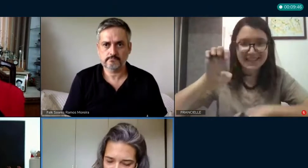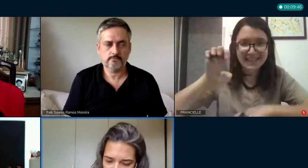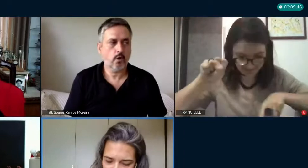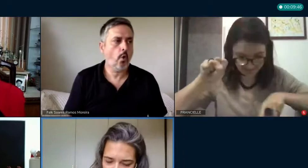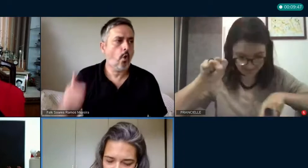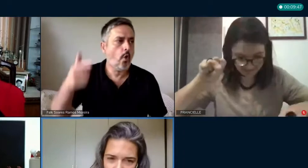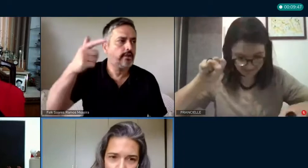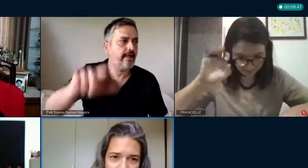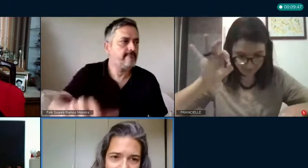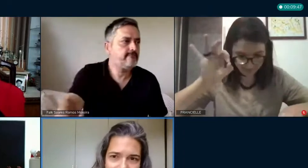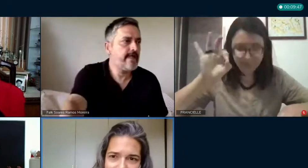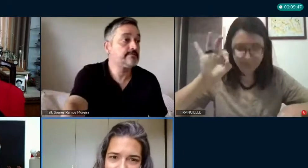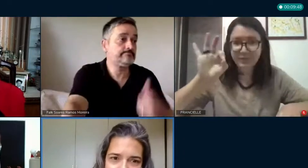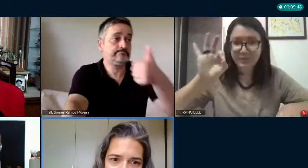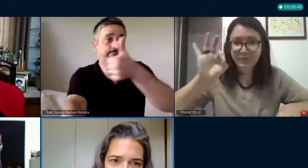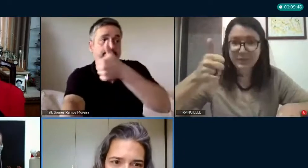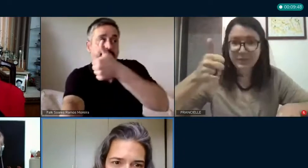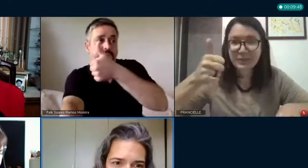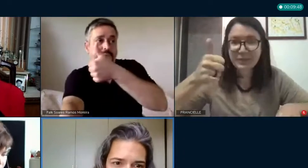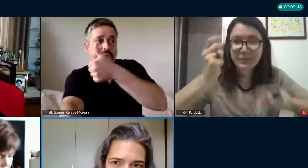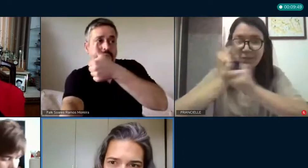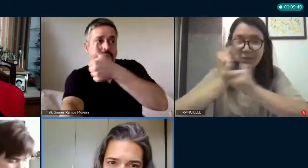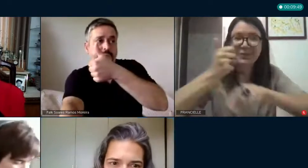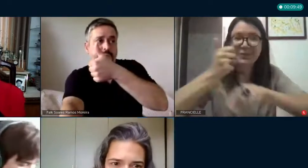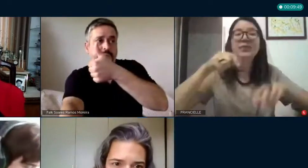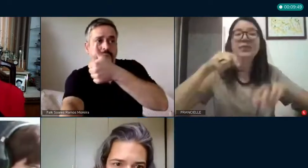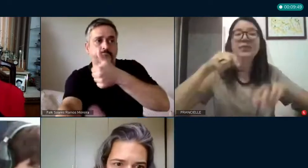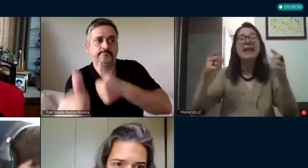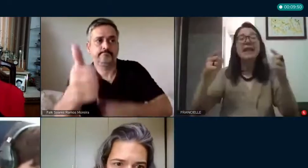Quando você fala a diferença de UTS...